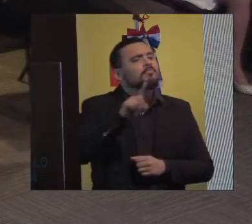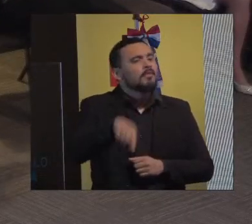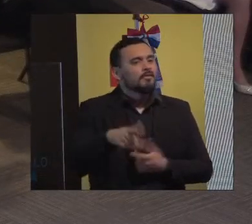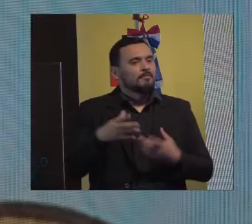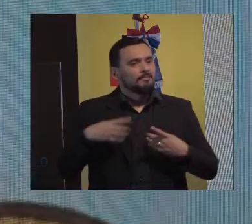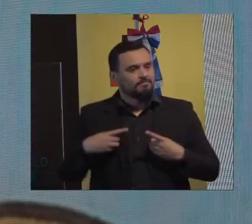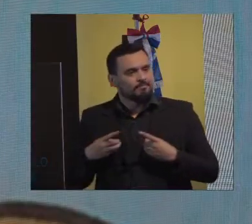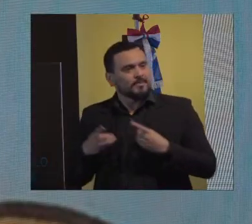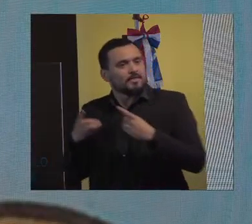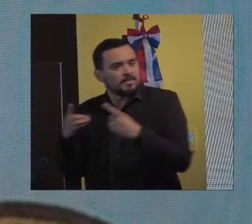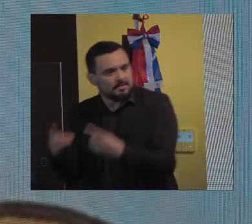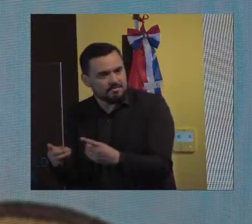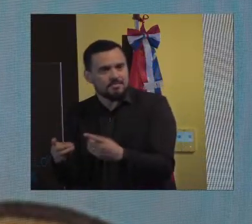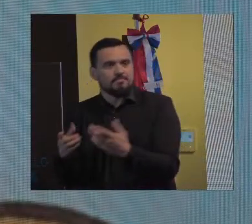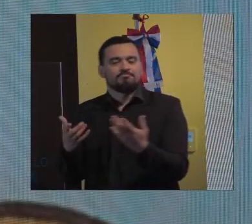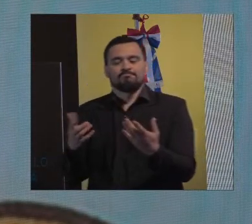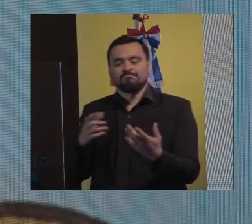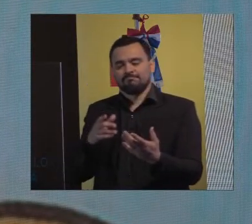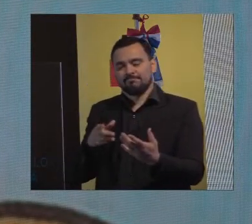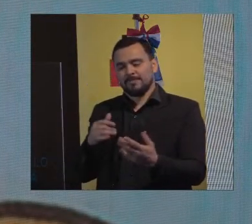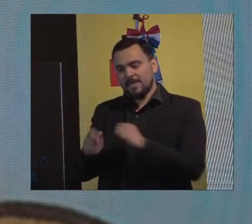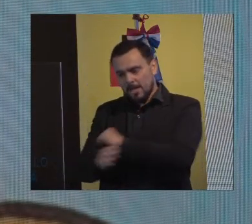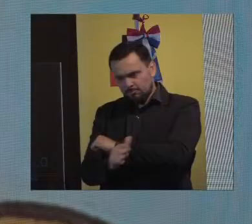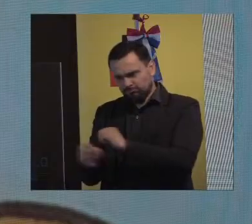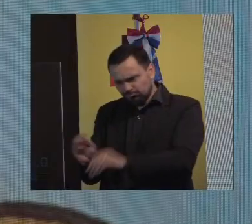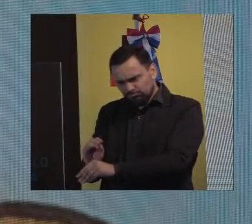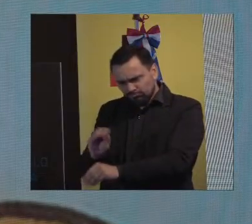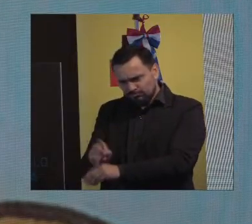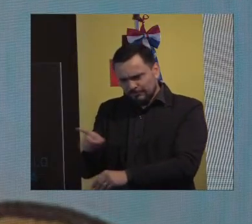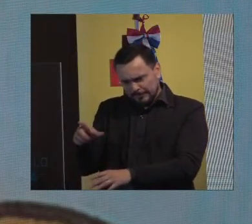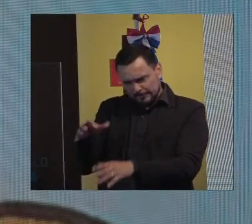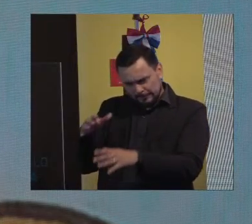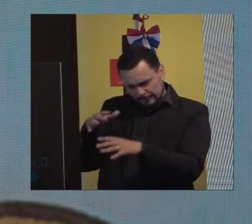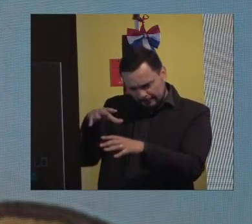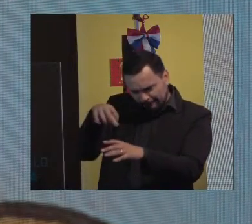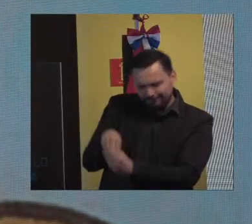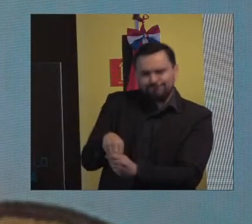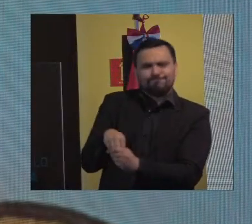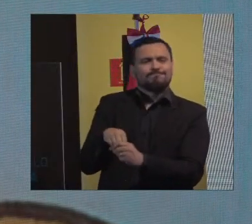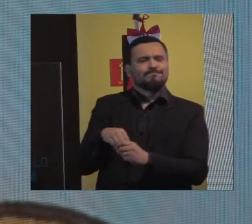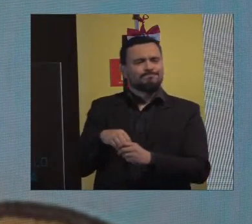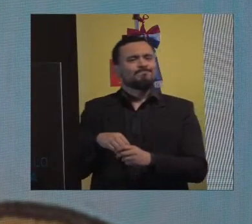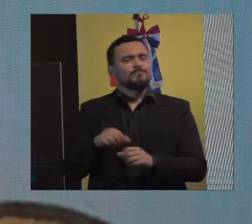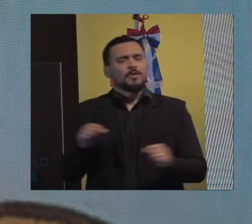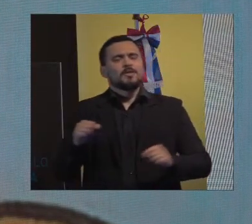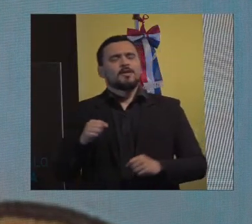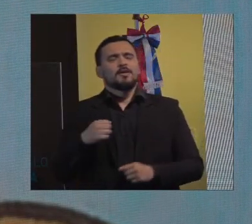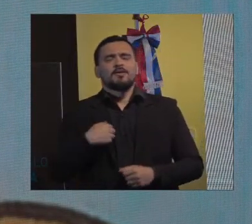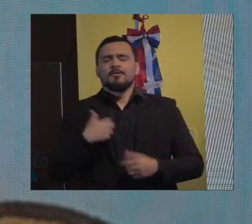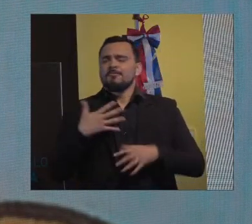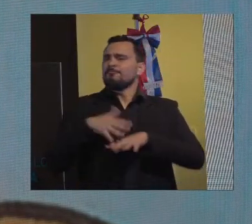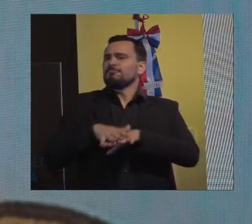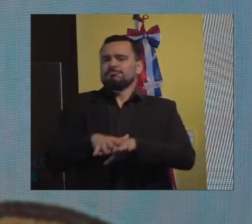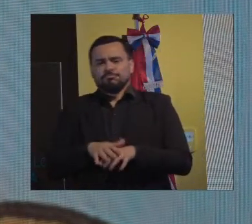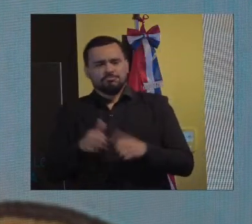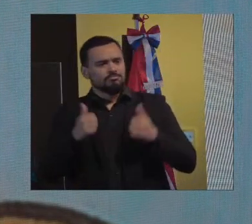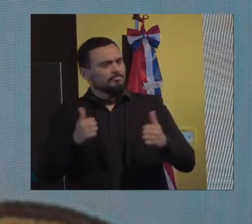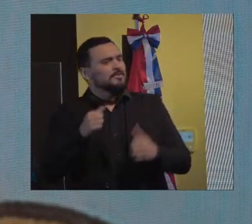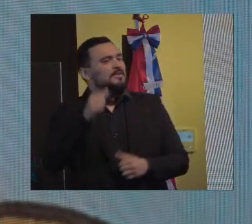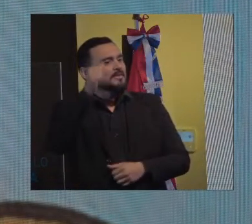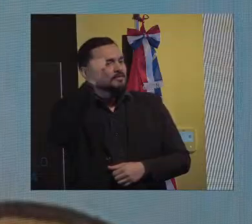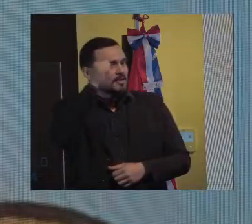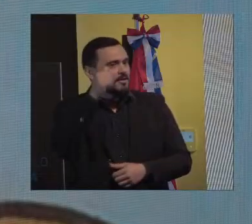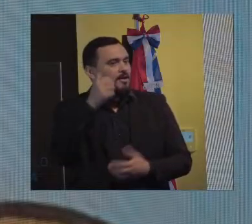para hacerle la vida más integrada y más feliz a todos esta